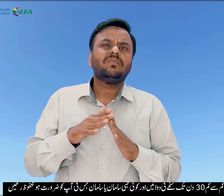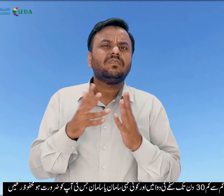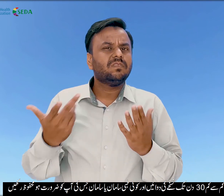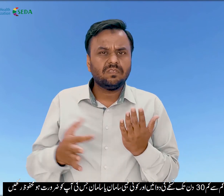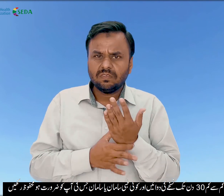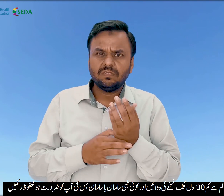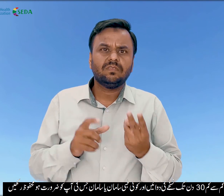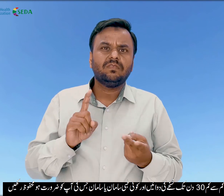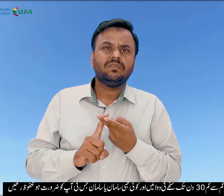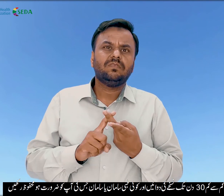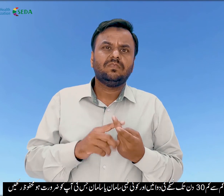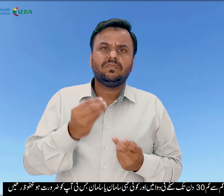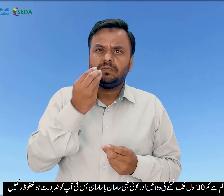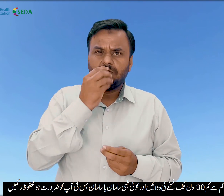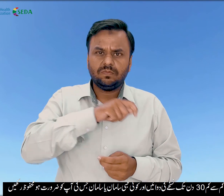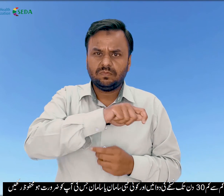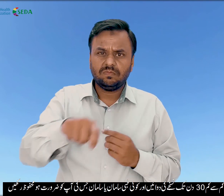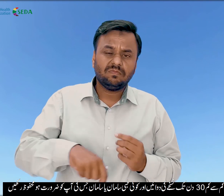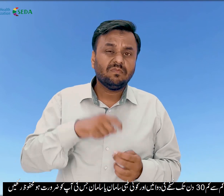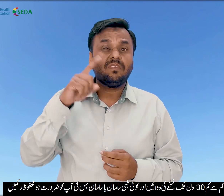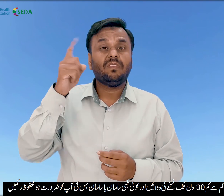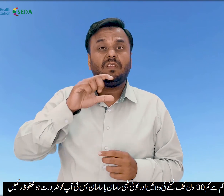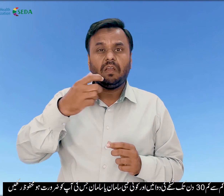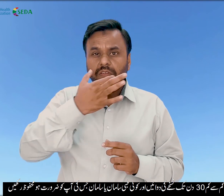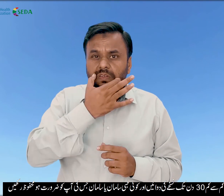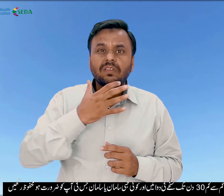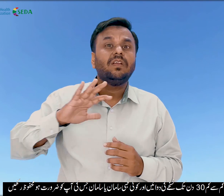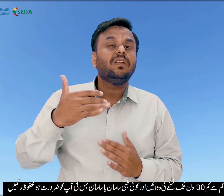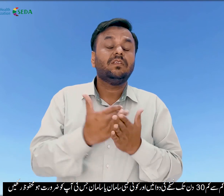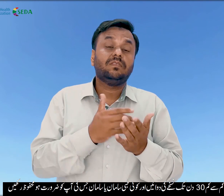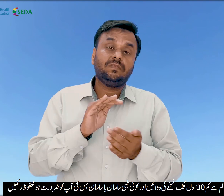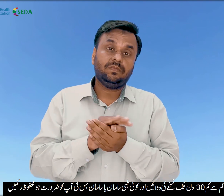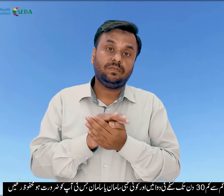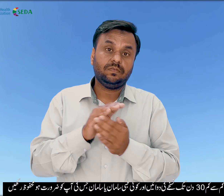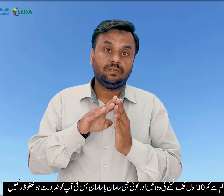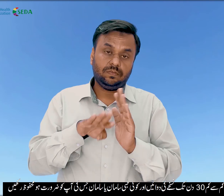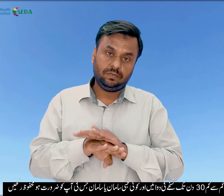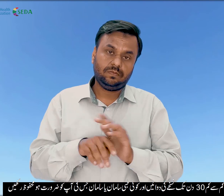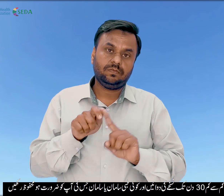طبی سامان یا سامان جس کی آپ کو ضرورت ہو محفوظ رکھیں۔